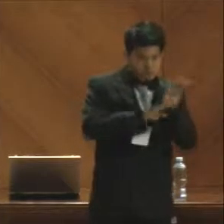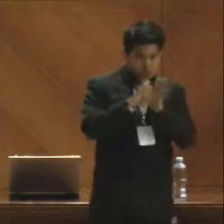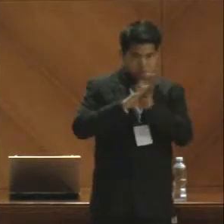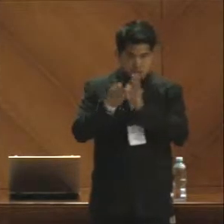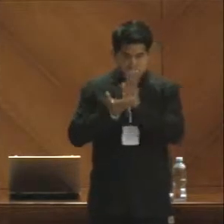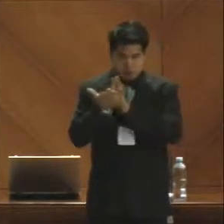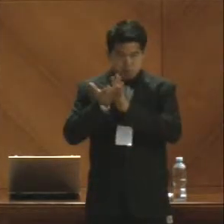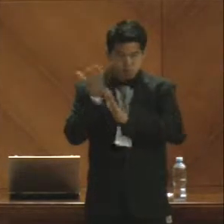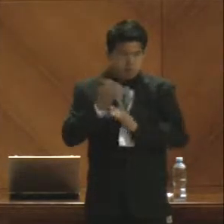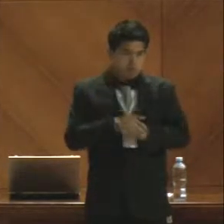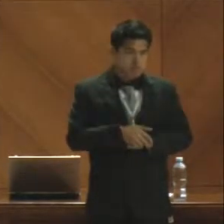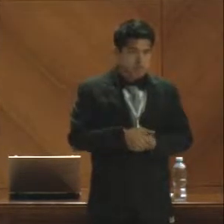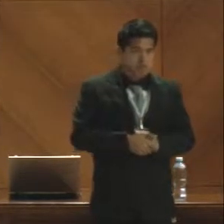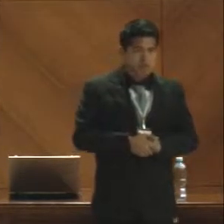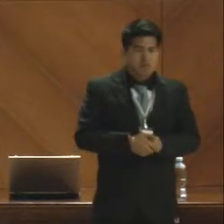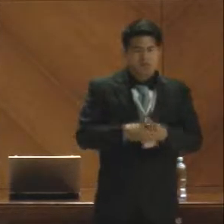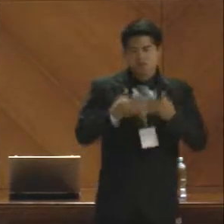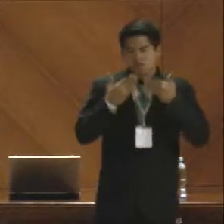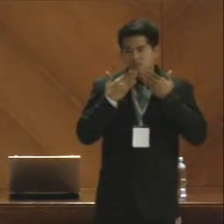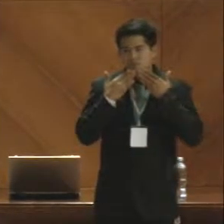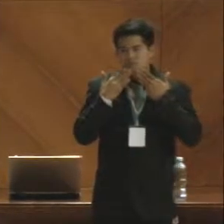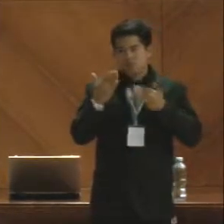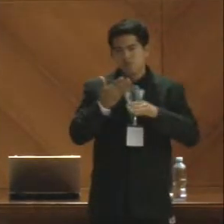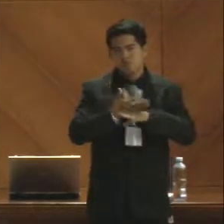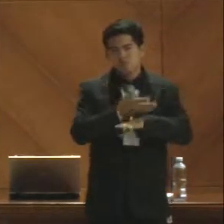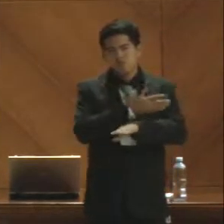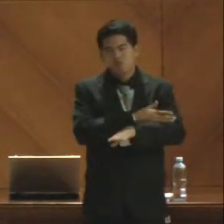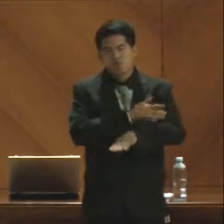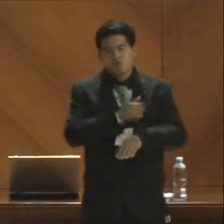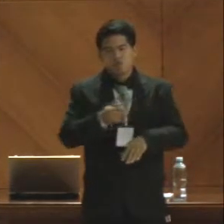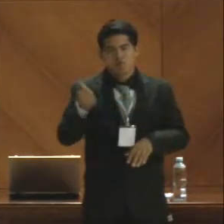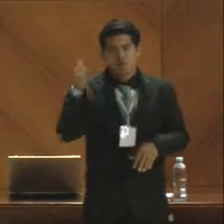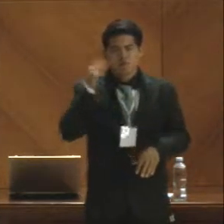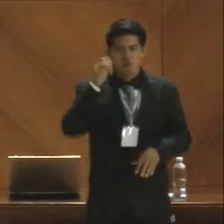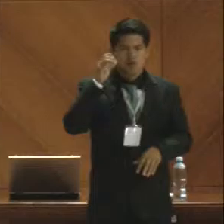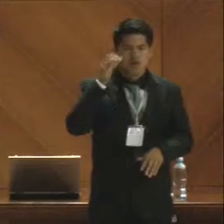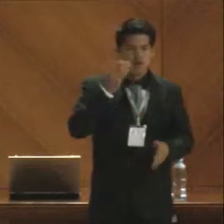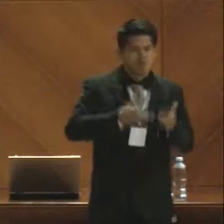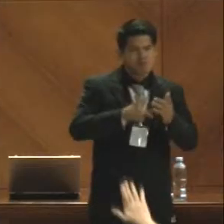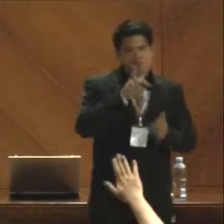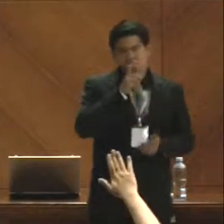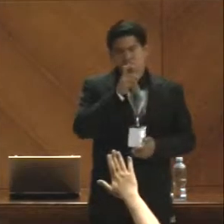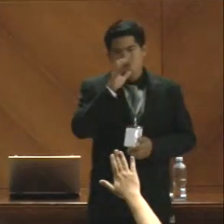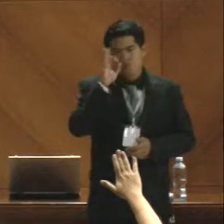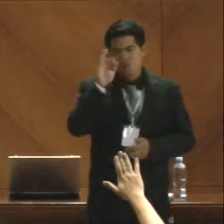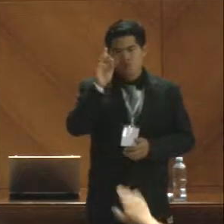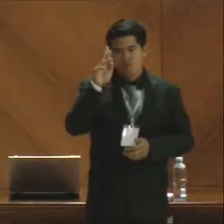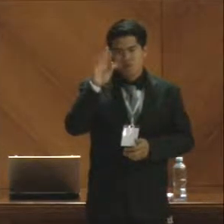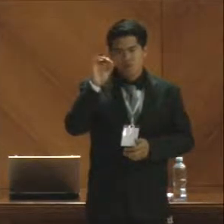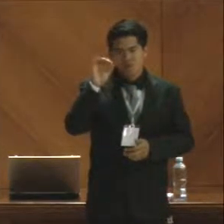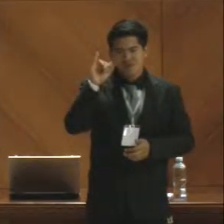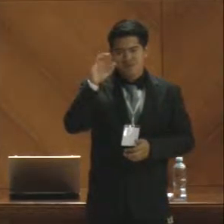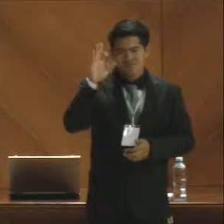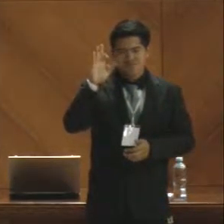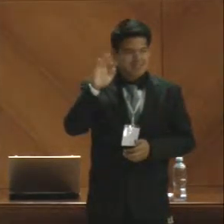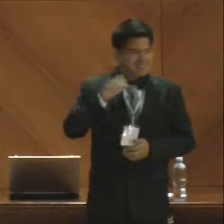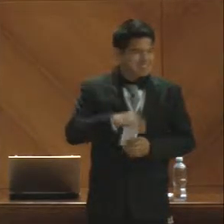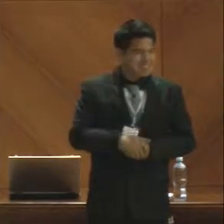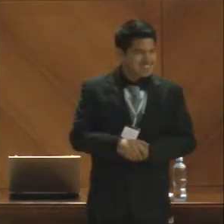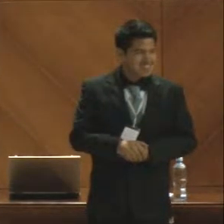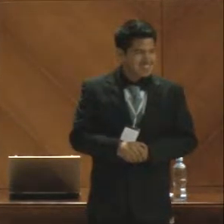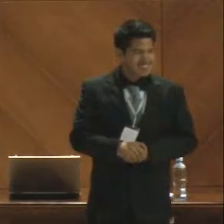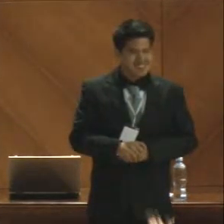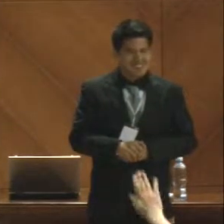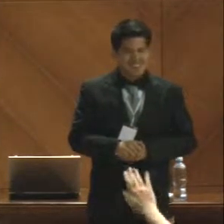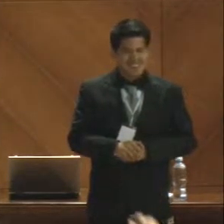a pensar en una cosa. ¿Qué es lo que hacía Freud? ¿Se han escuchado de Freud? El psicólogo.